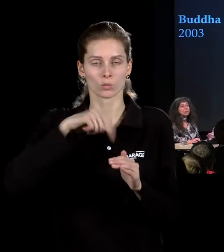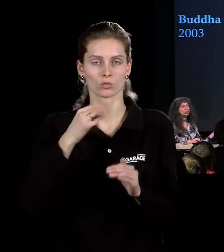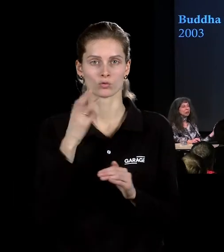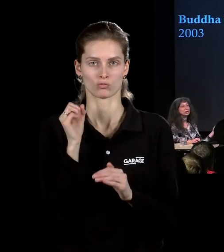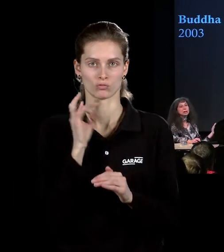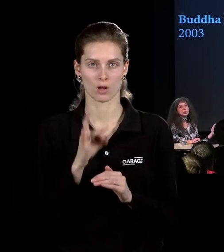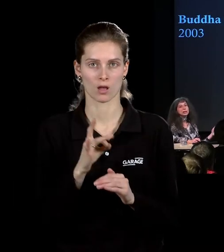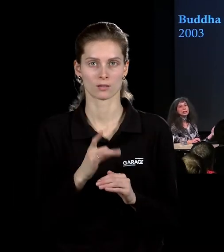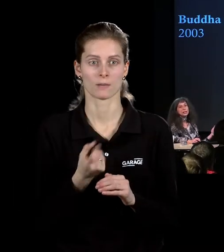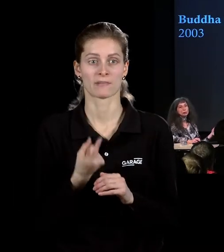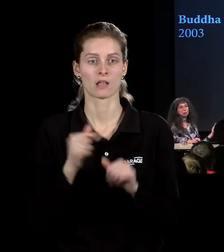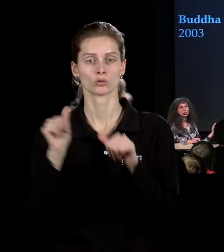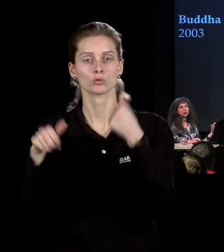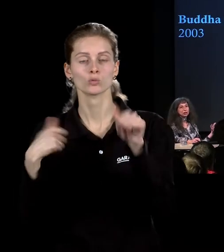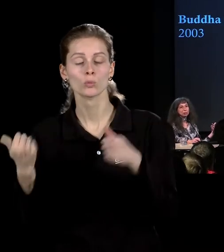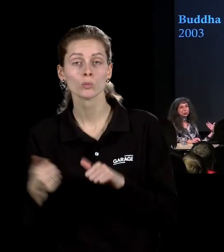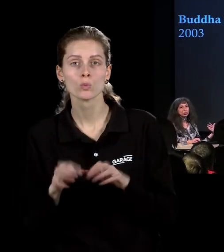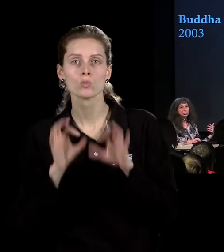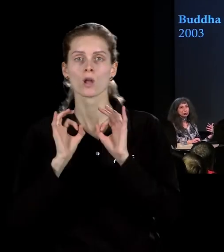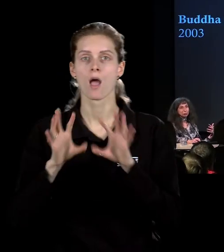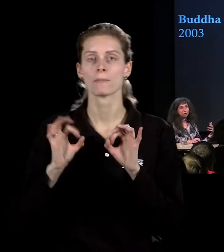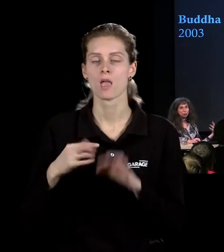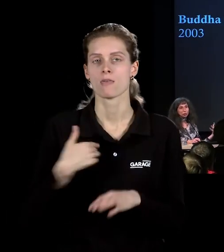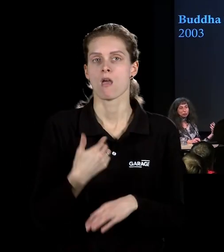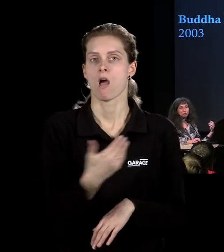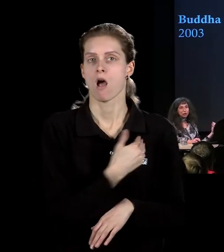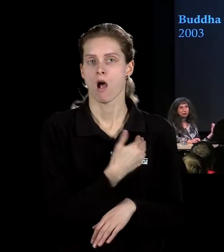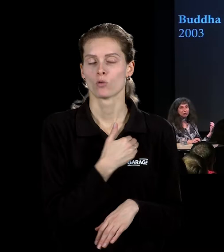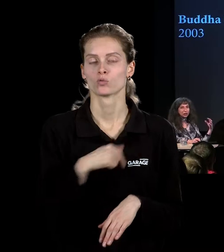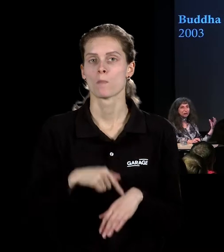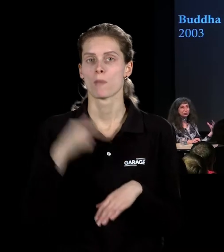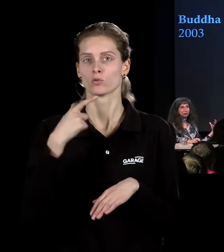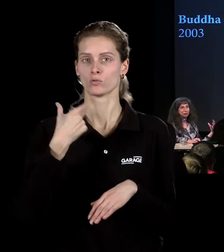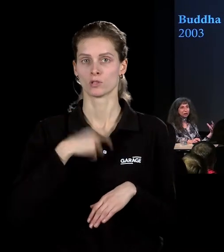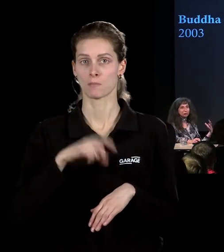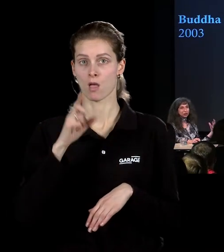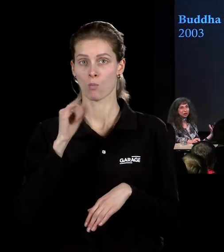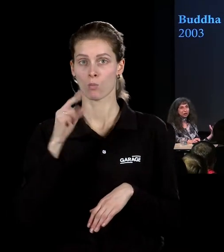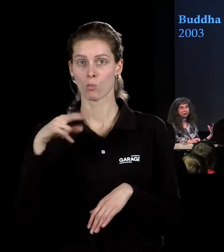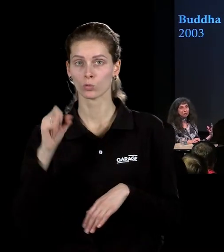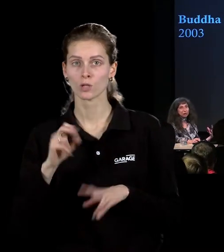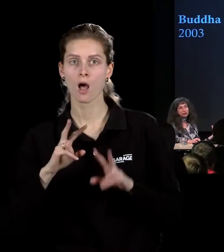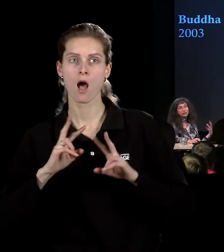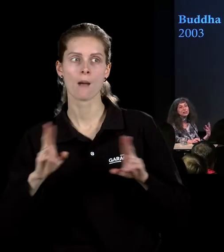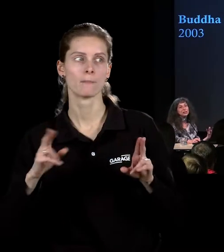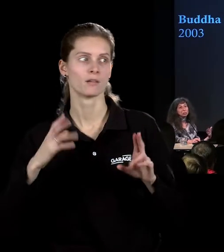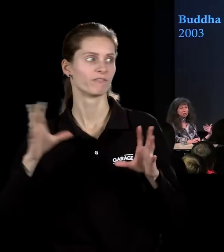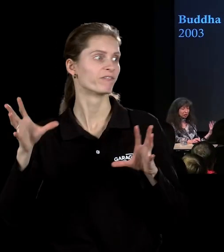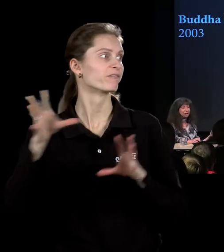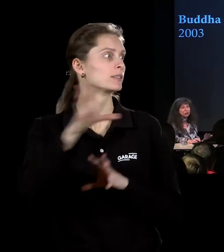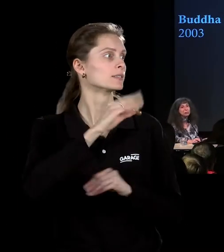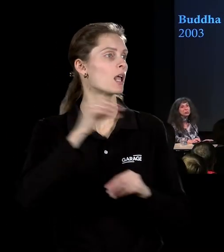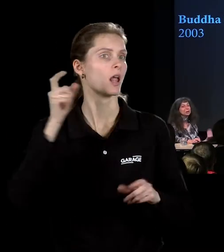скульптура, появляется с объяснением, что ему хотелось почувствовать себя Буддой внутри, в центре вот этого самого христианского мира, и соединить